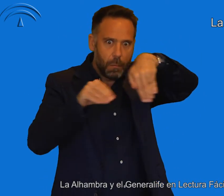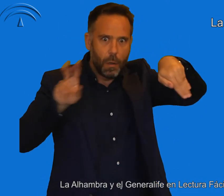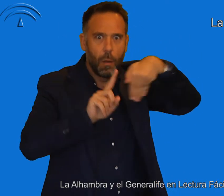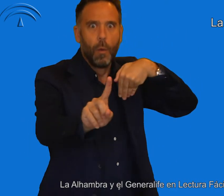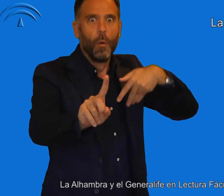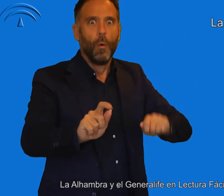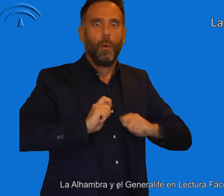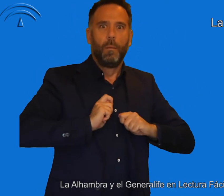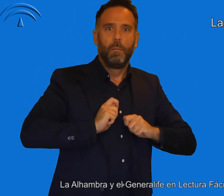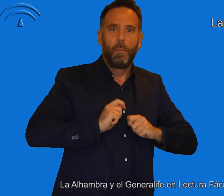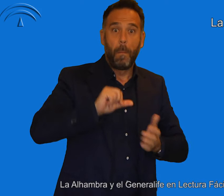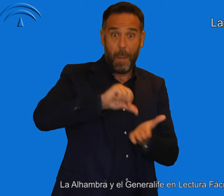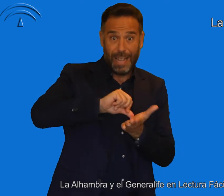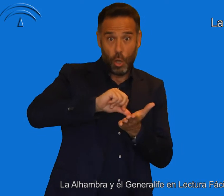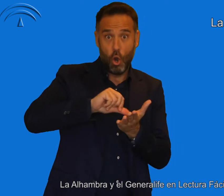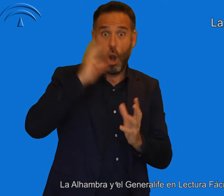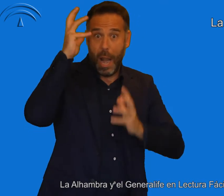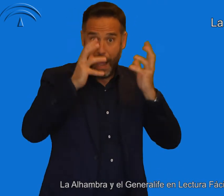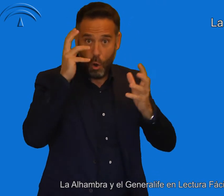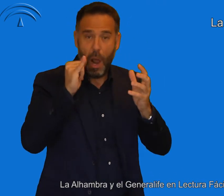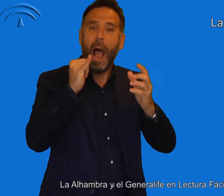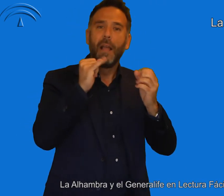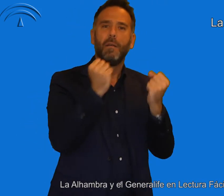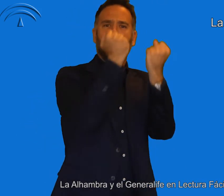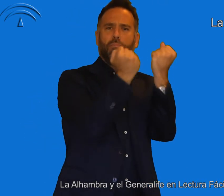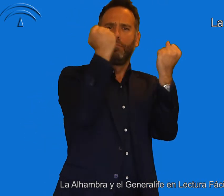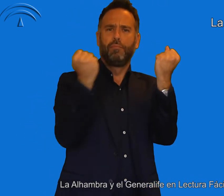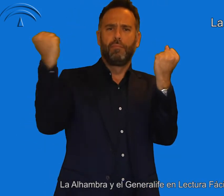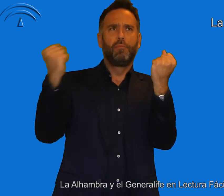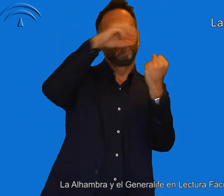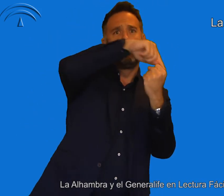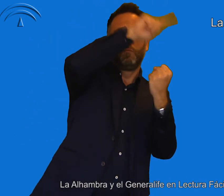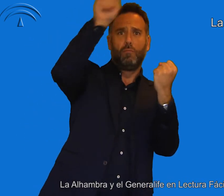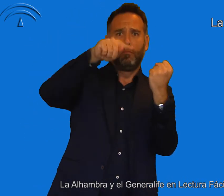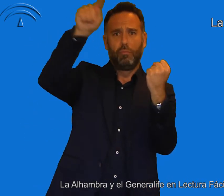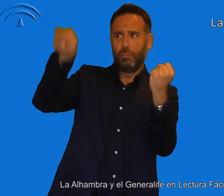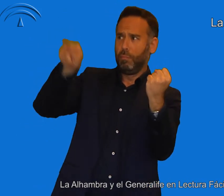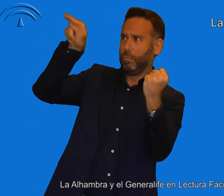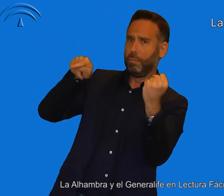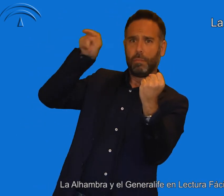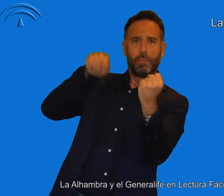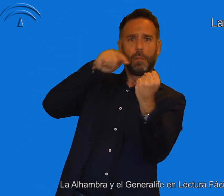el patio de los Leones, un pórtico con 2 templetes adosados rodea todo el patio.